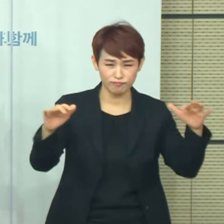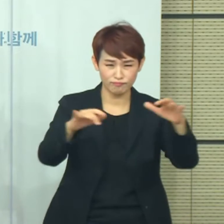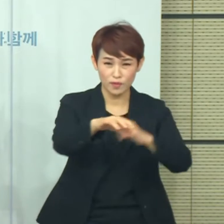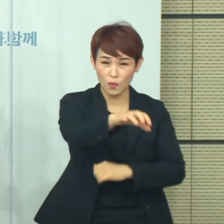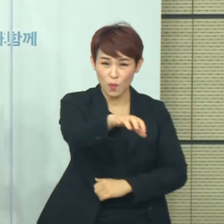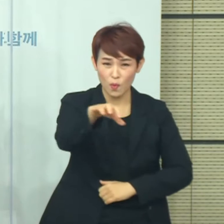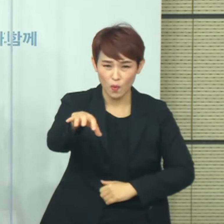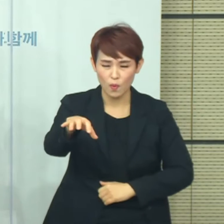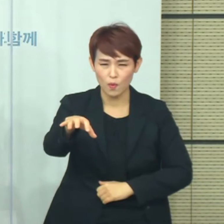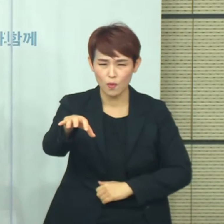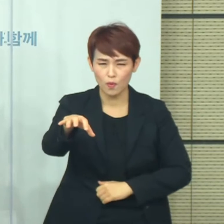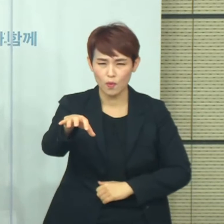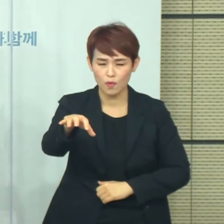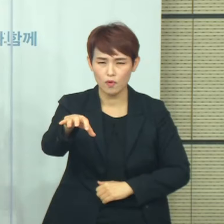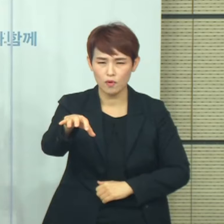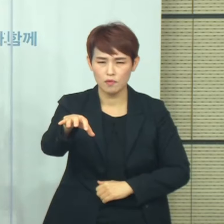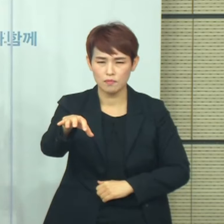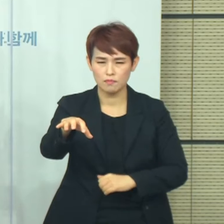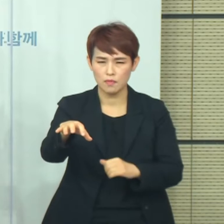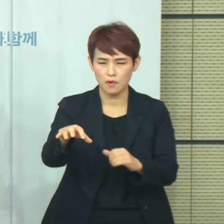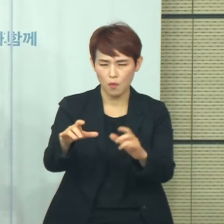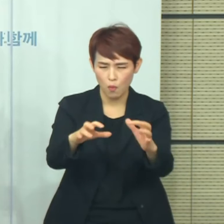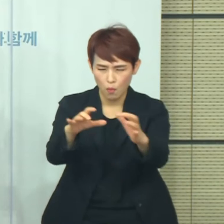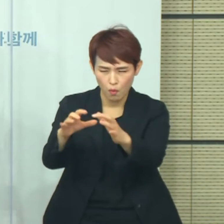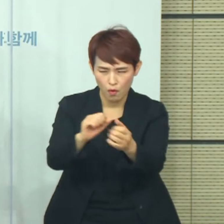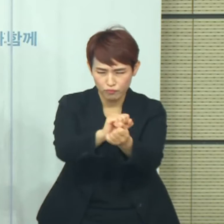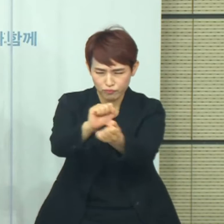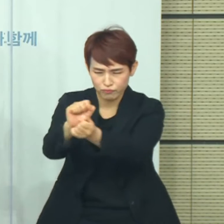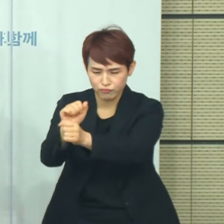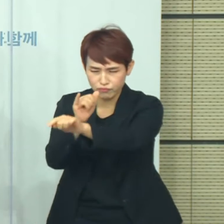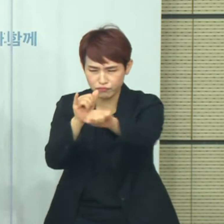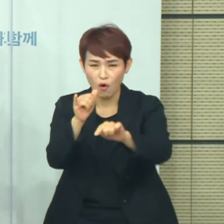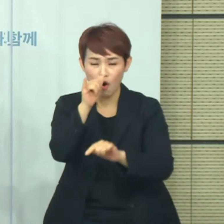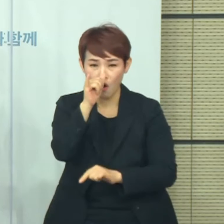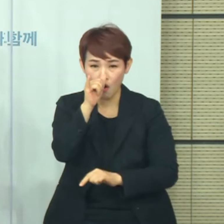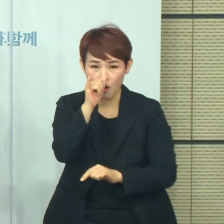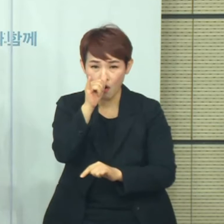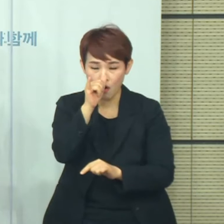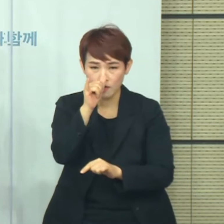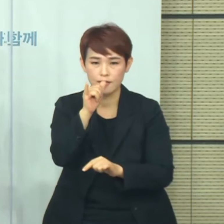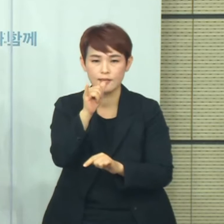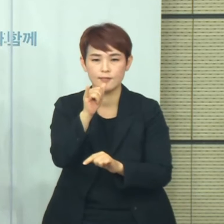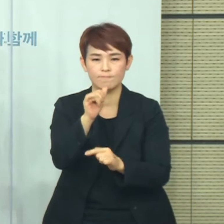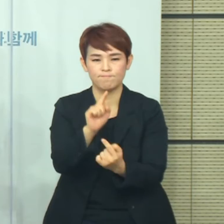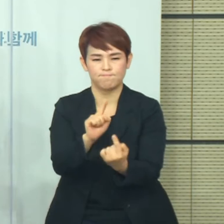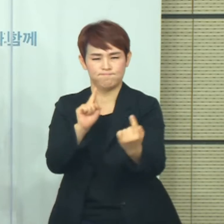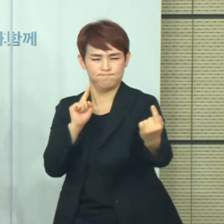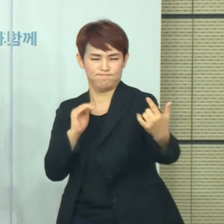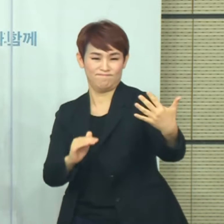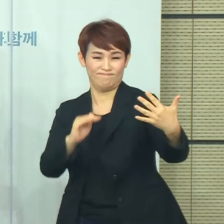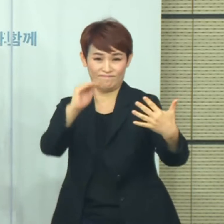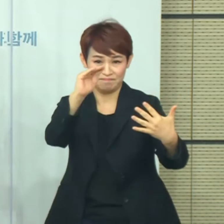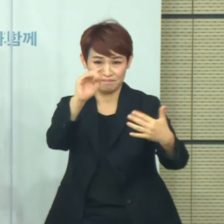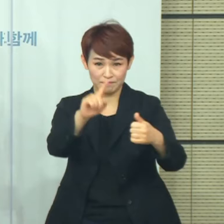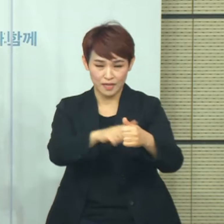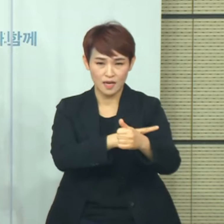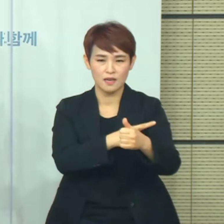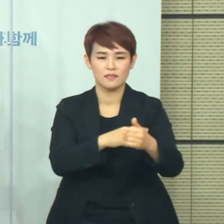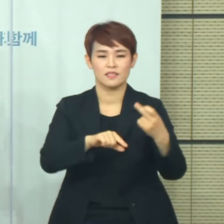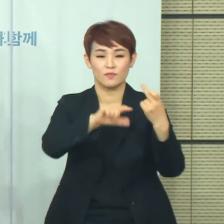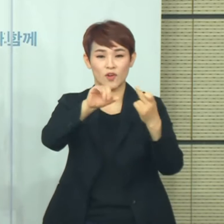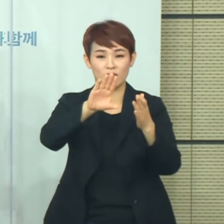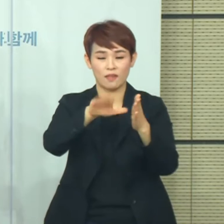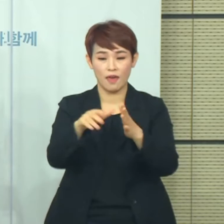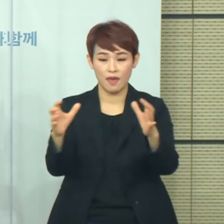다중이용시설에서는 11월에 다수의 감염이 발생하였으나, 이후 거리두기 단계 상향에 따라 12월에는